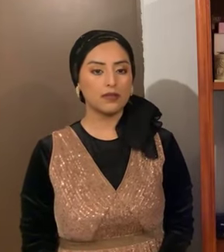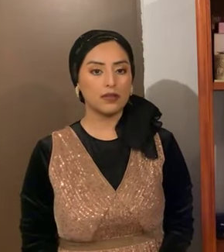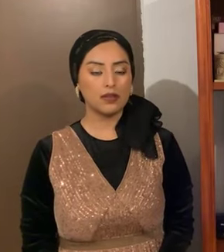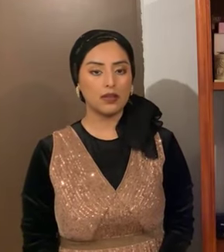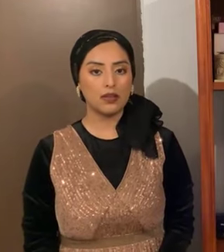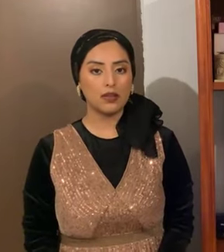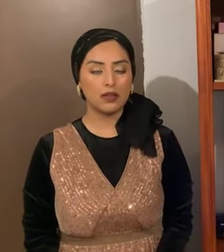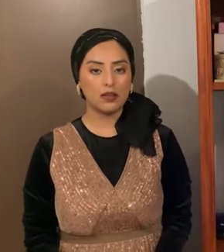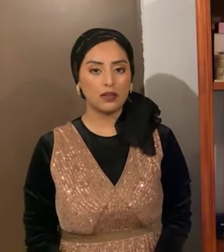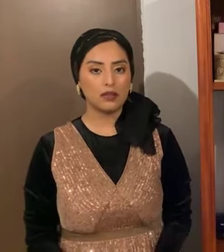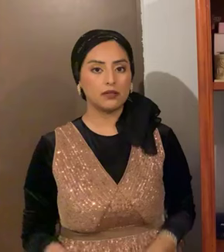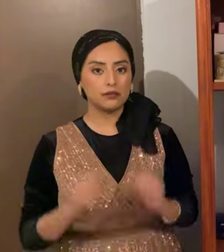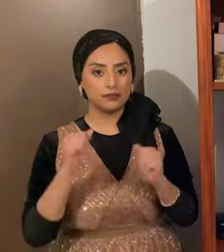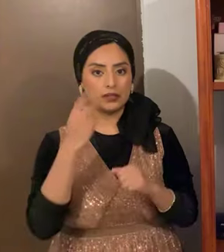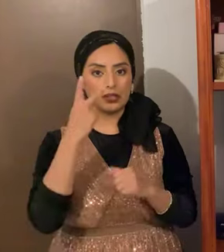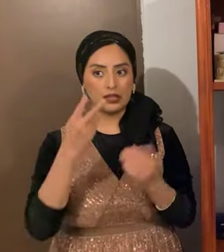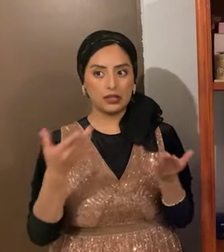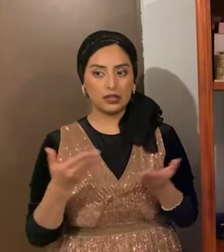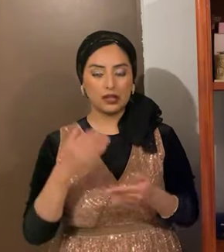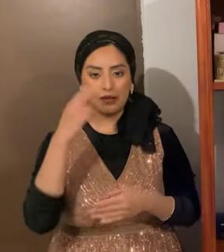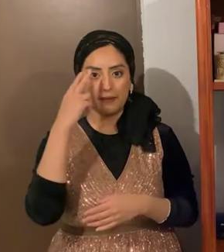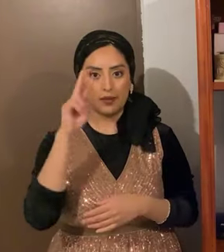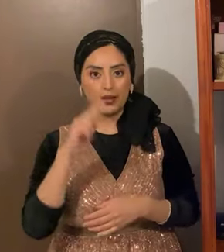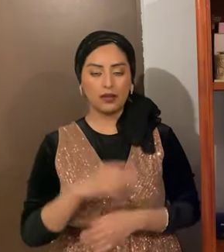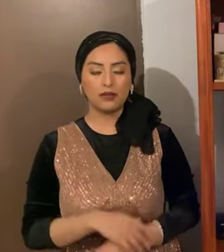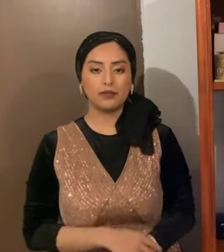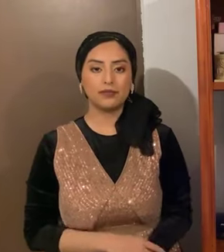Por eso se va a ver aquí en México.